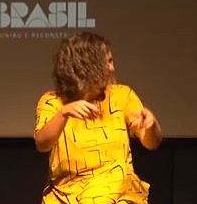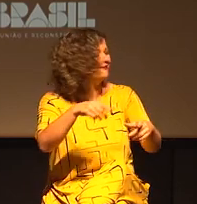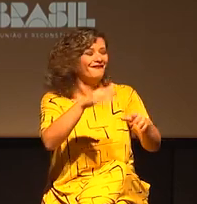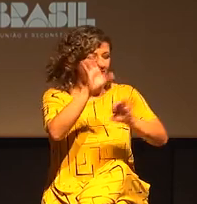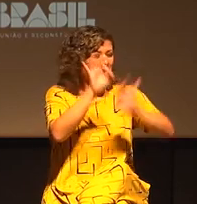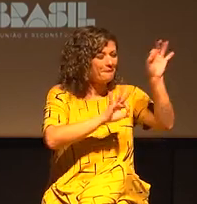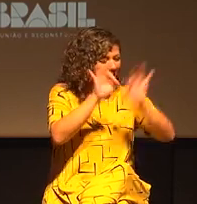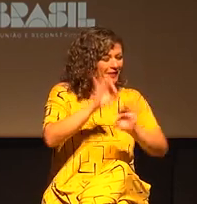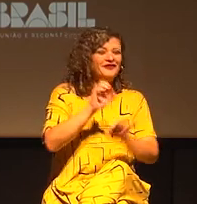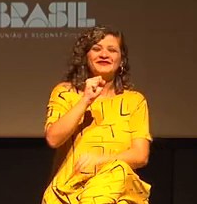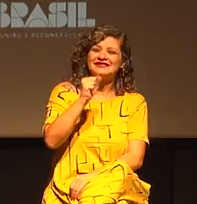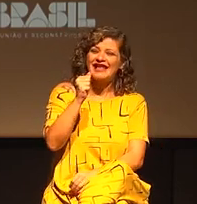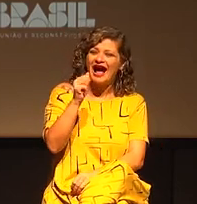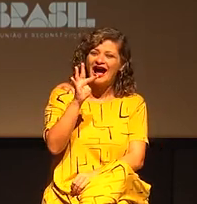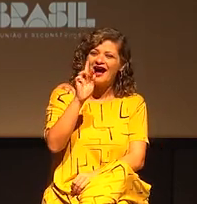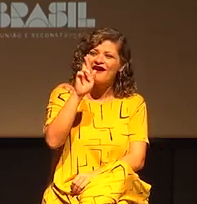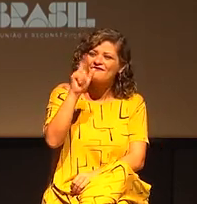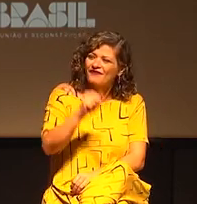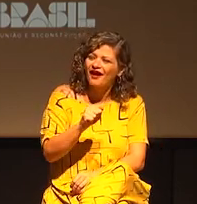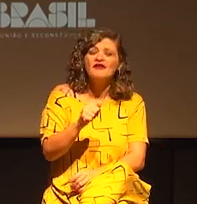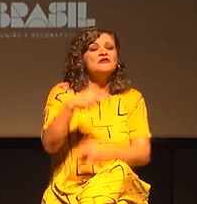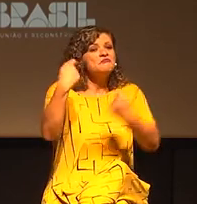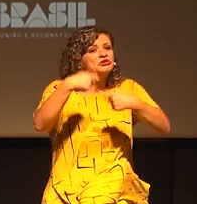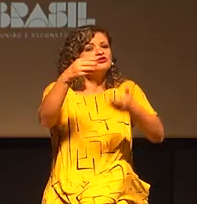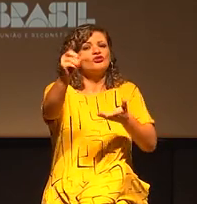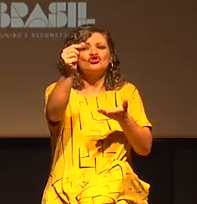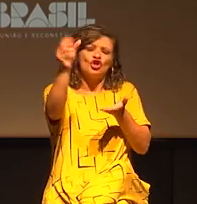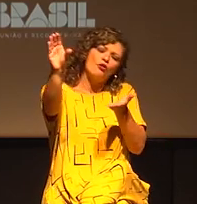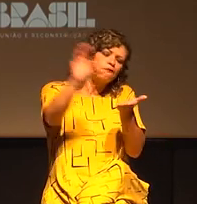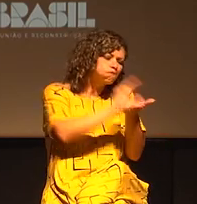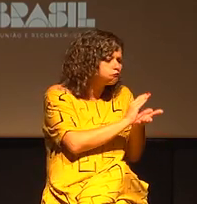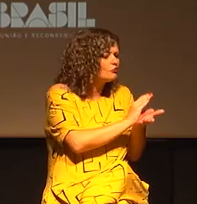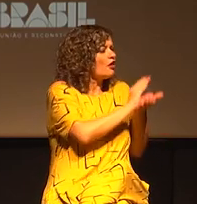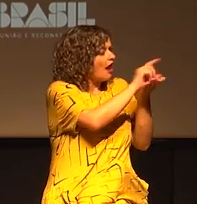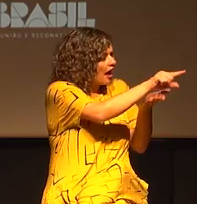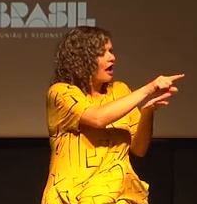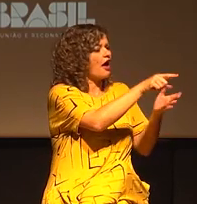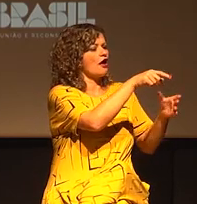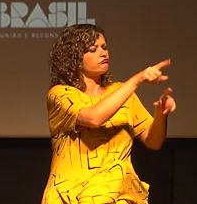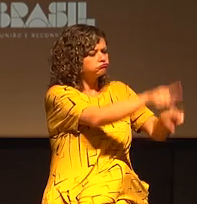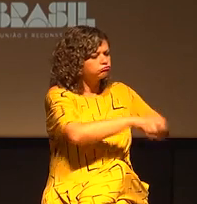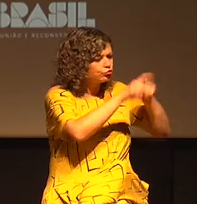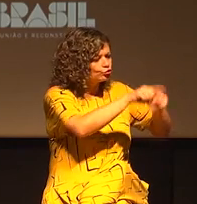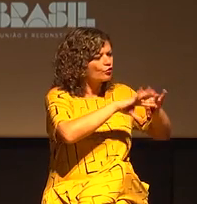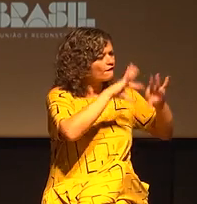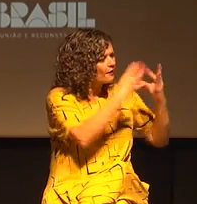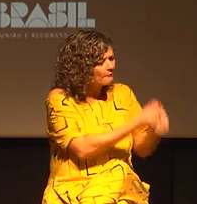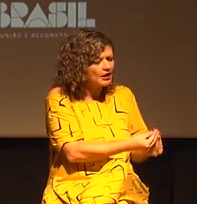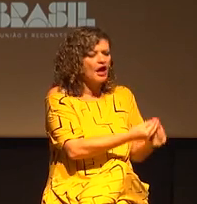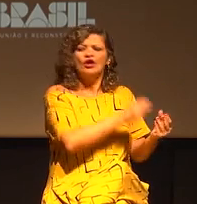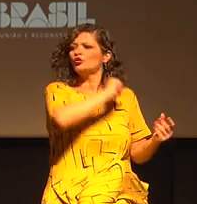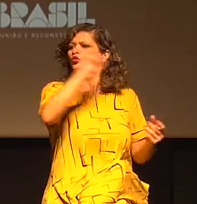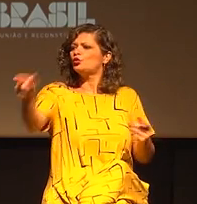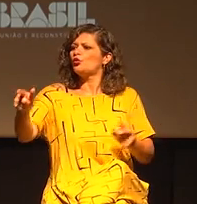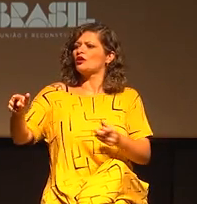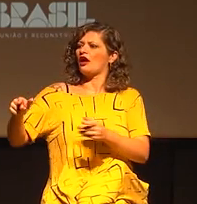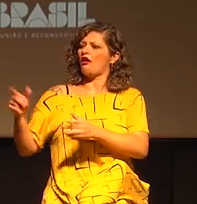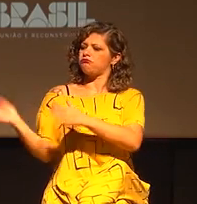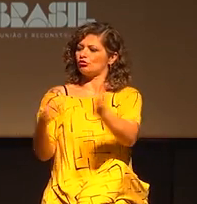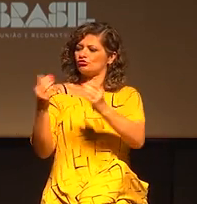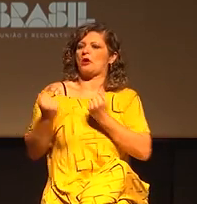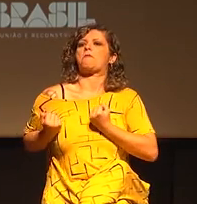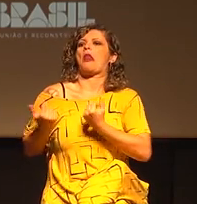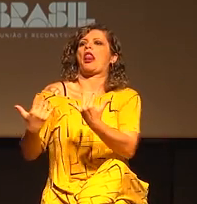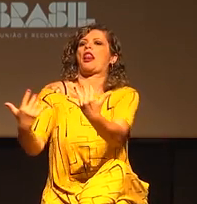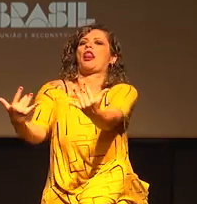também todo dinheiro tem que ter mais dinheiro pra agricultura familiar do que pro agronegócio a gente tem que virar essa chave e é isso que vai